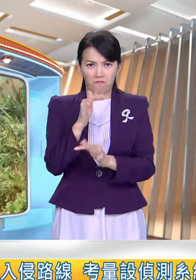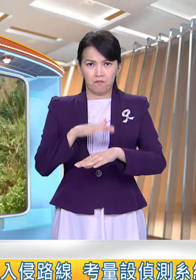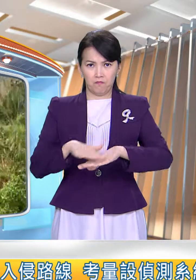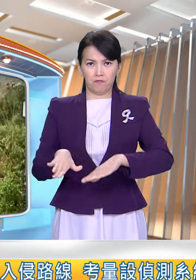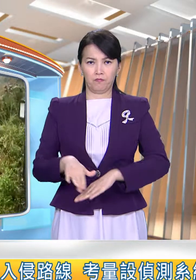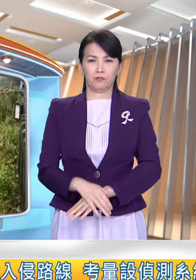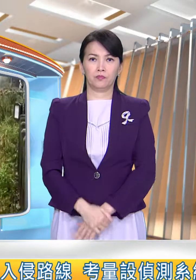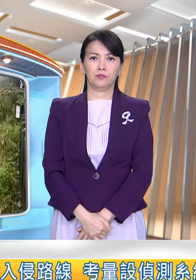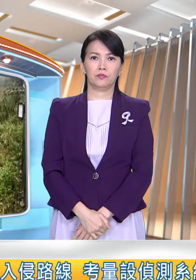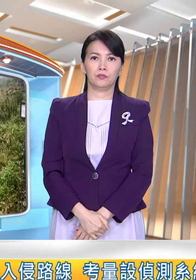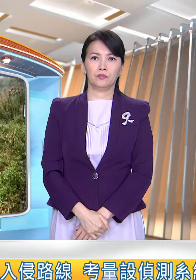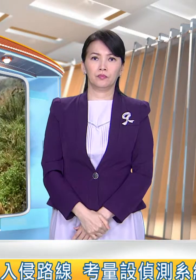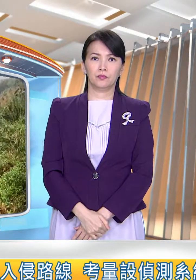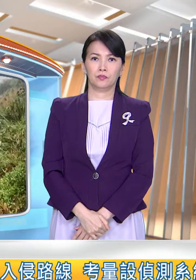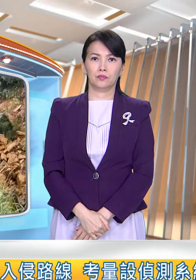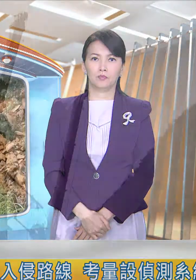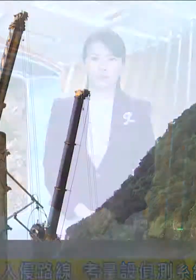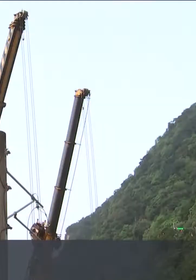设。